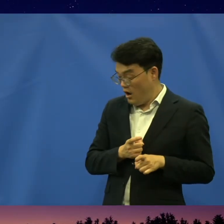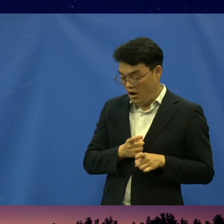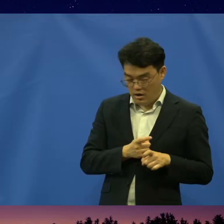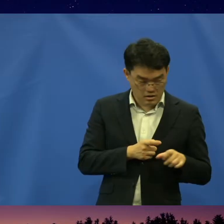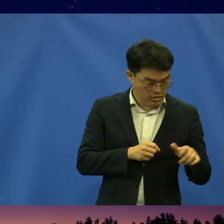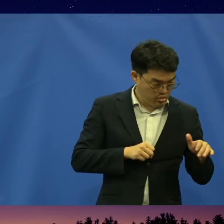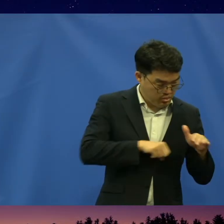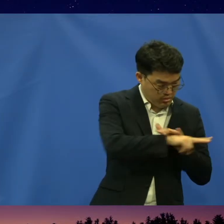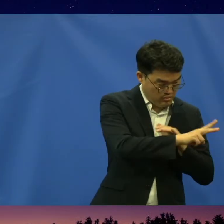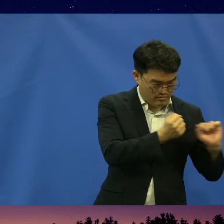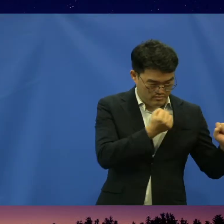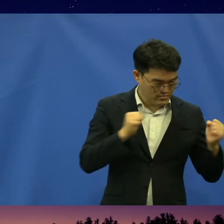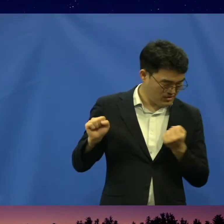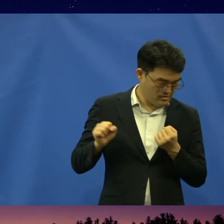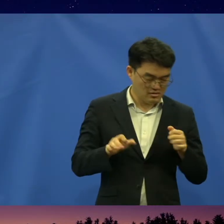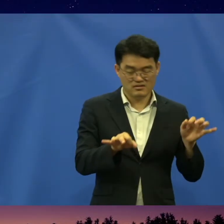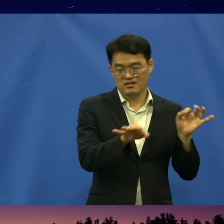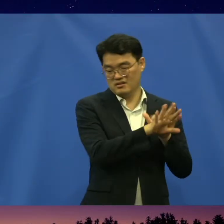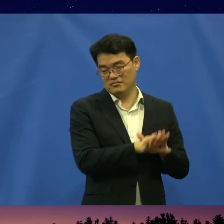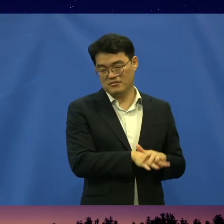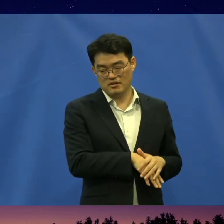비난의 생명은 길지 않아요.